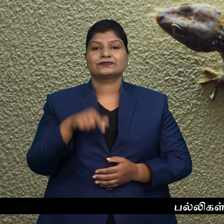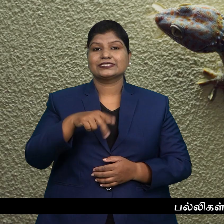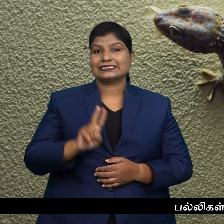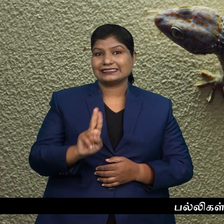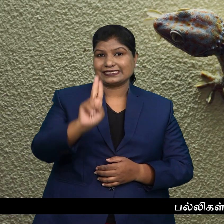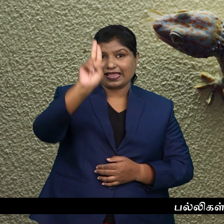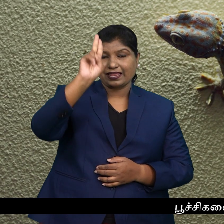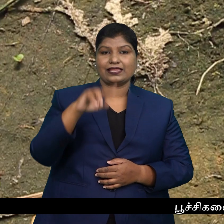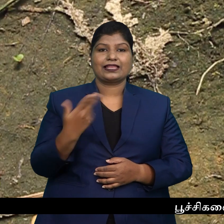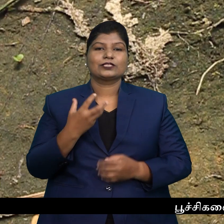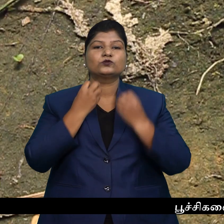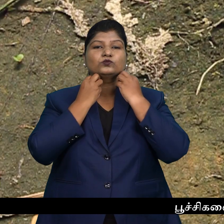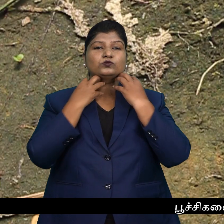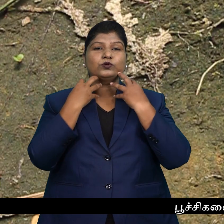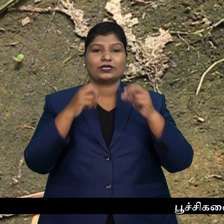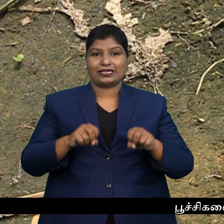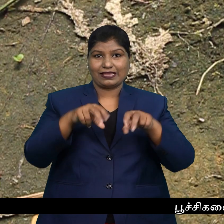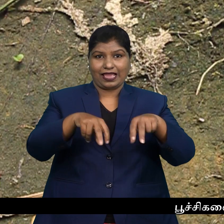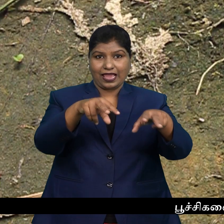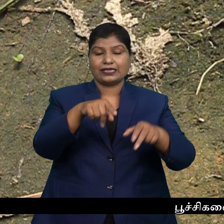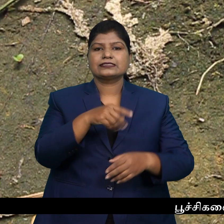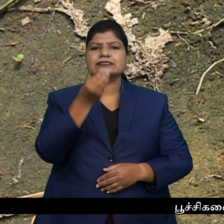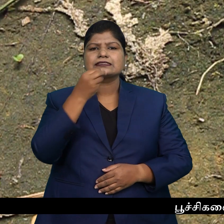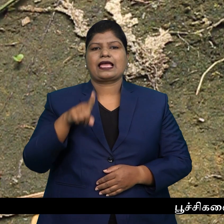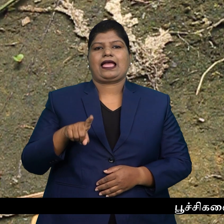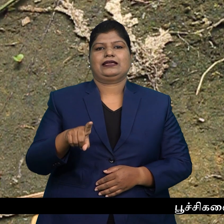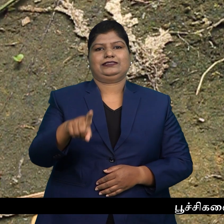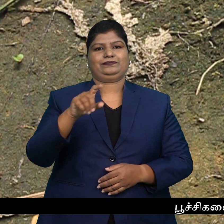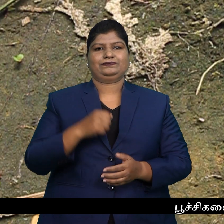பல்லிகள் மற்றும் தவளைகள் பூச்சிகளை உண்ணுகின்றன.